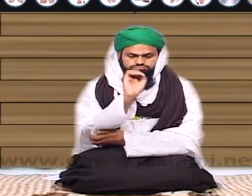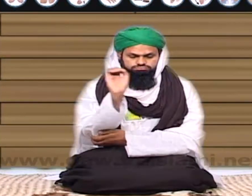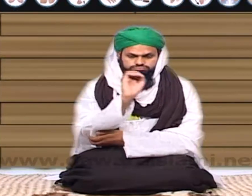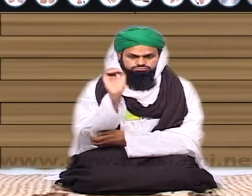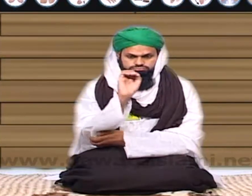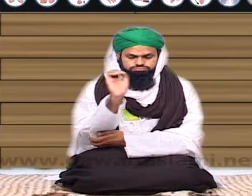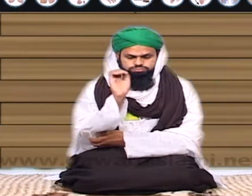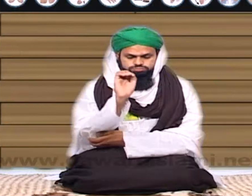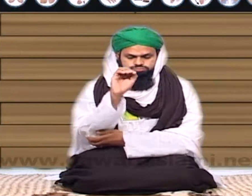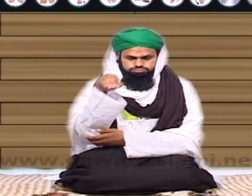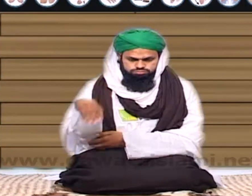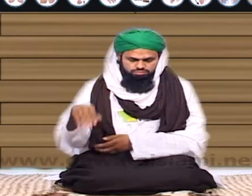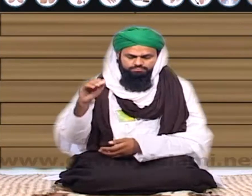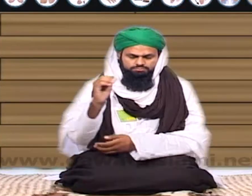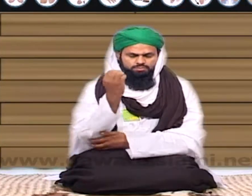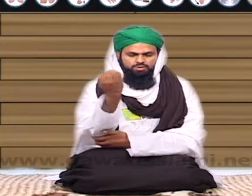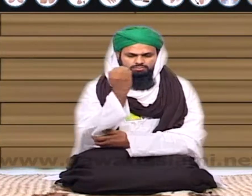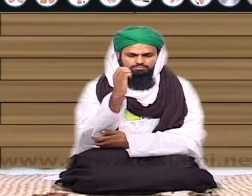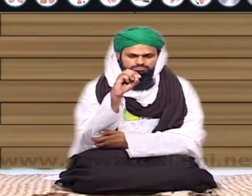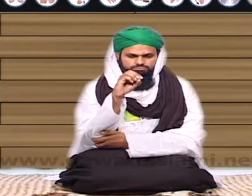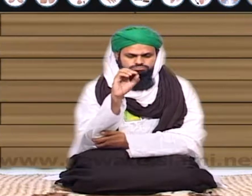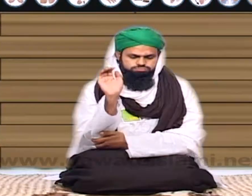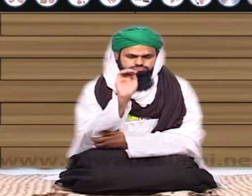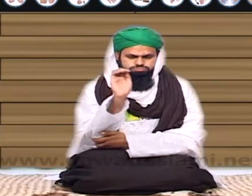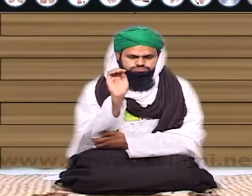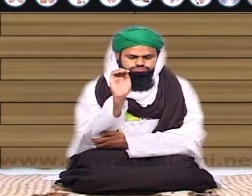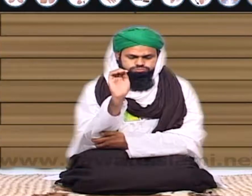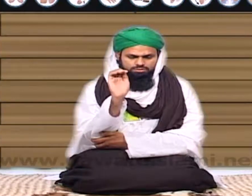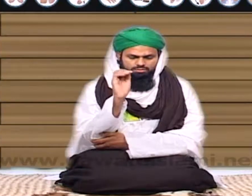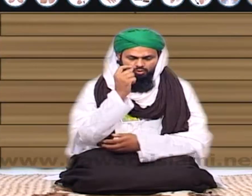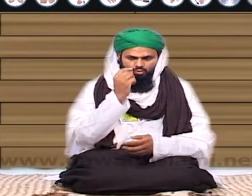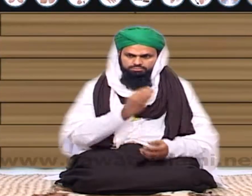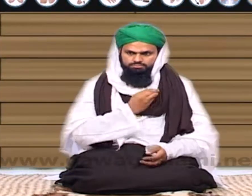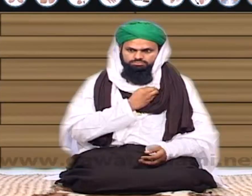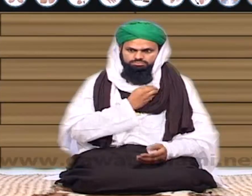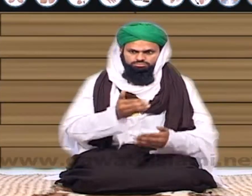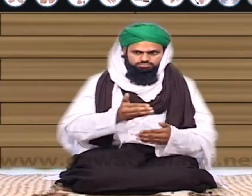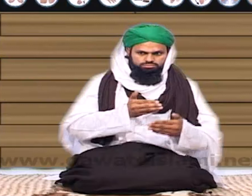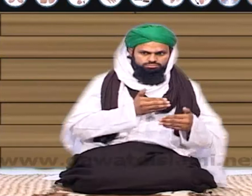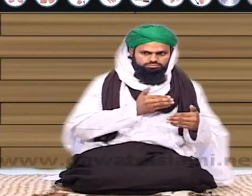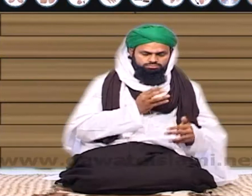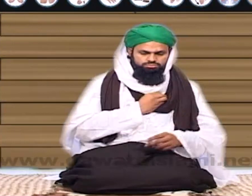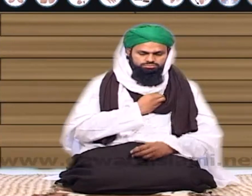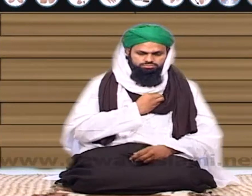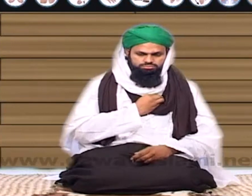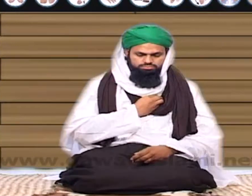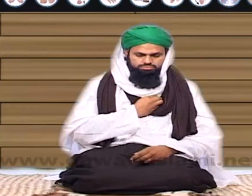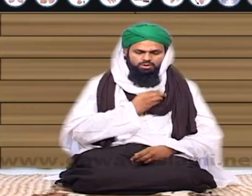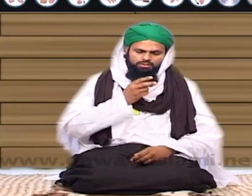تو اچانک کہیں سے بہت بڑا سانپ آ کر پھن پھیلا کر بیٹھ گیا، لوگ دور ہٹ گئے کہ اب کیا